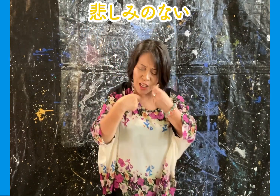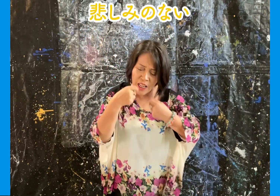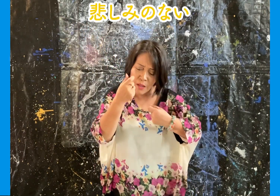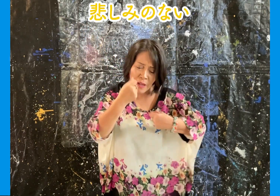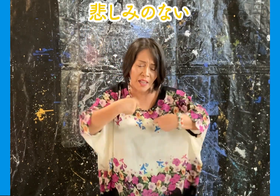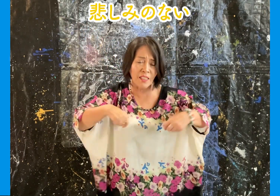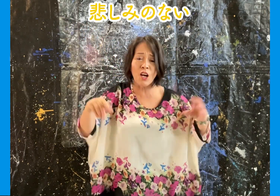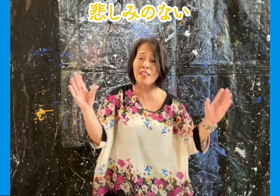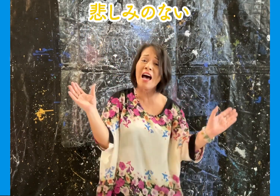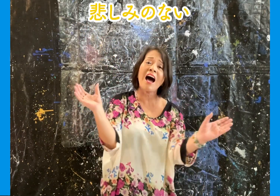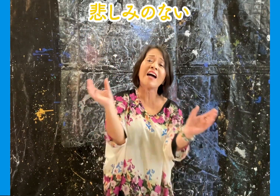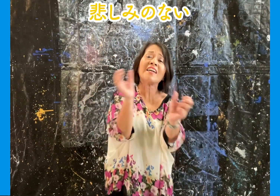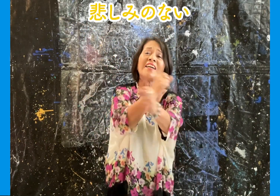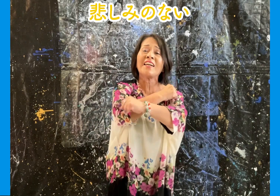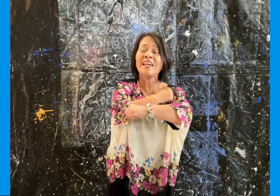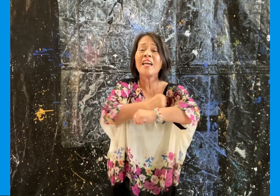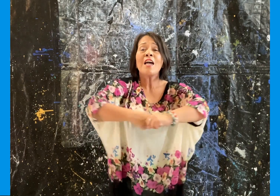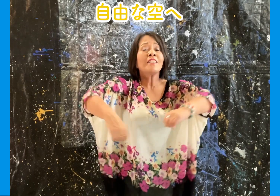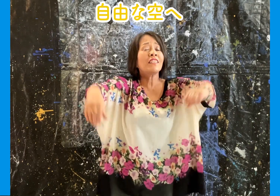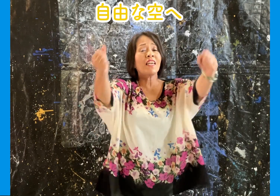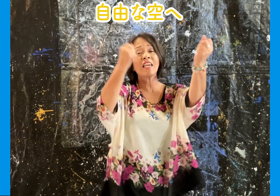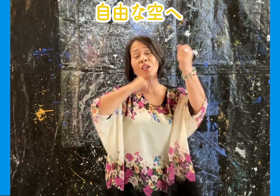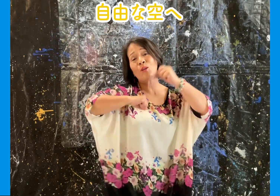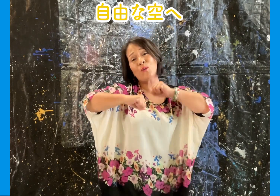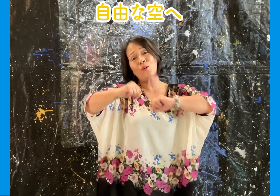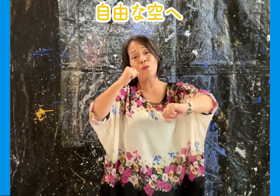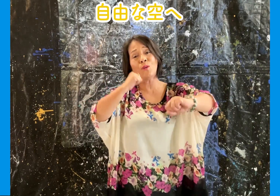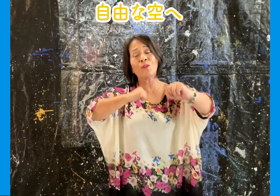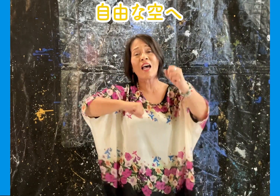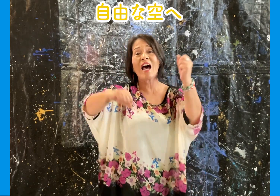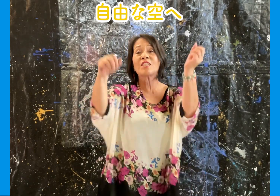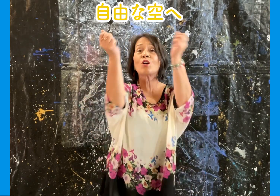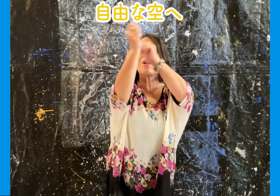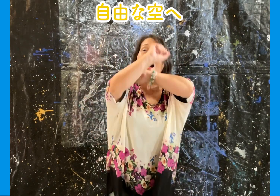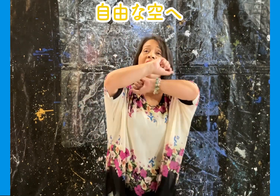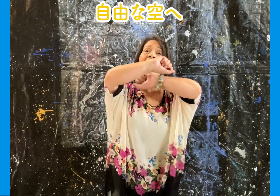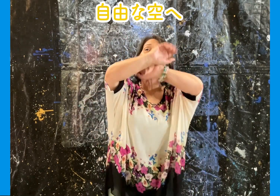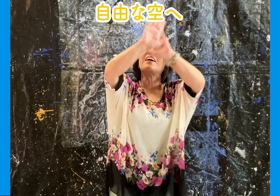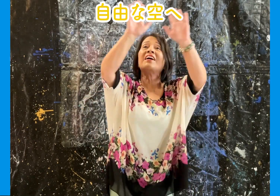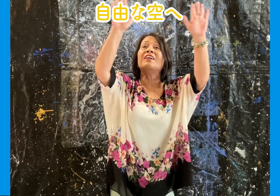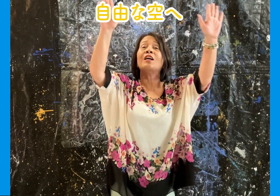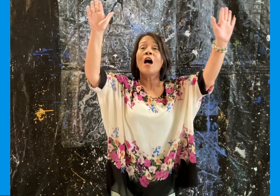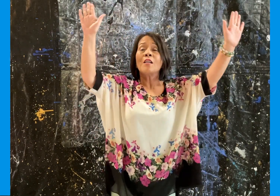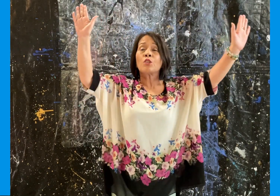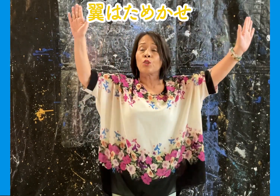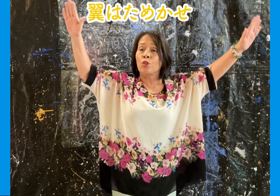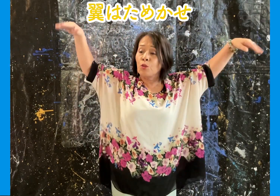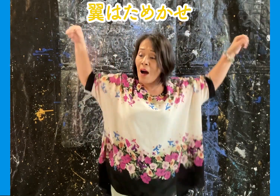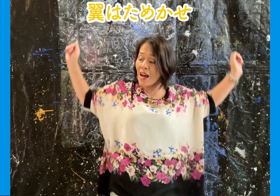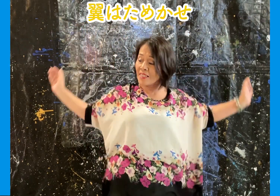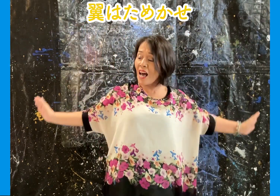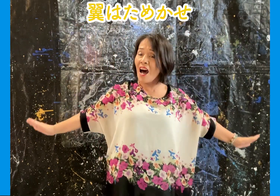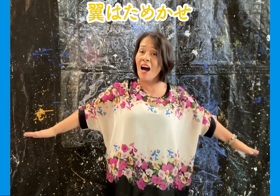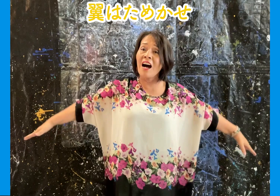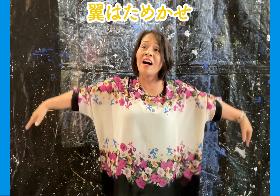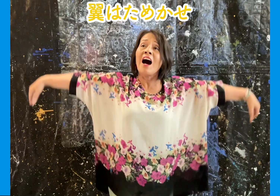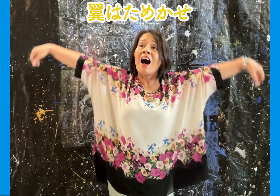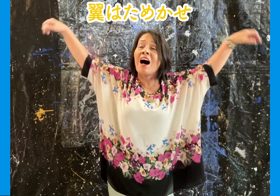悲しみの自由な空へ翼